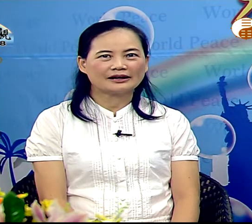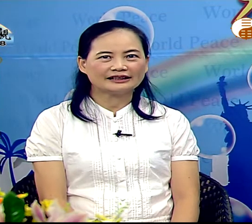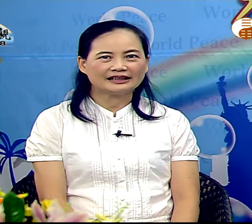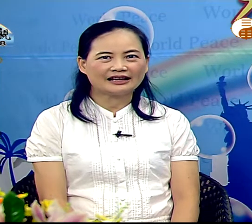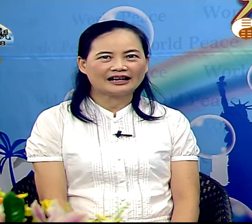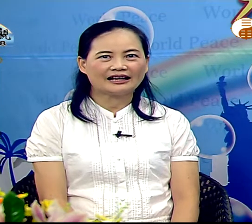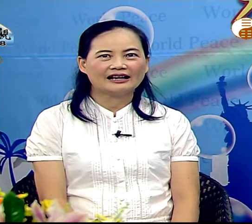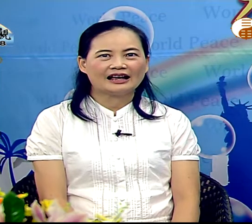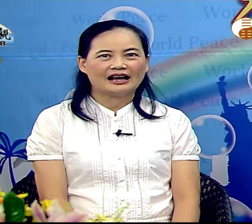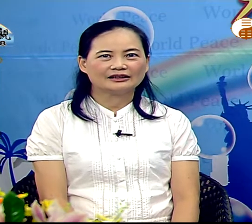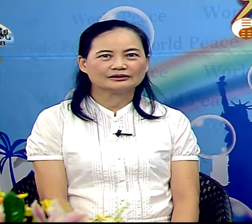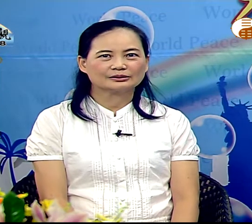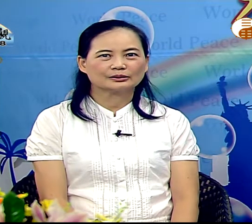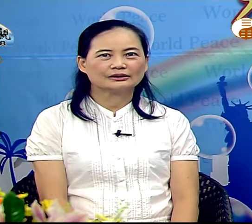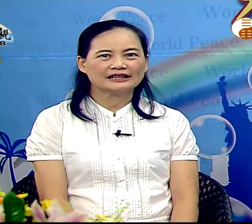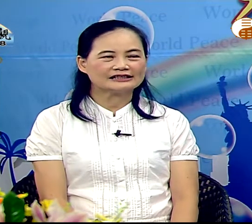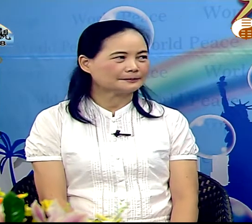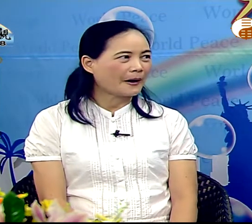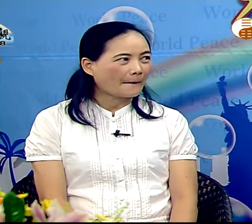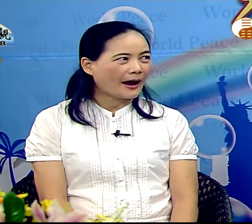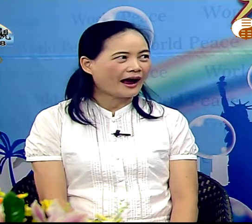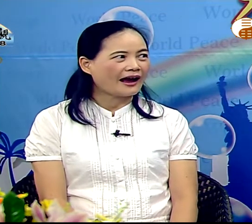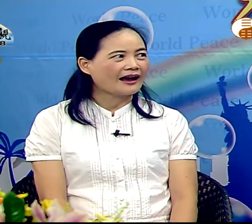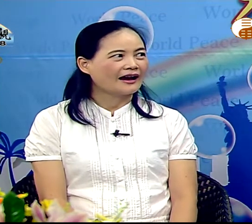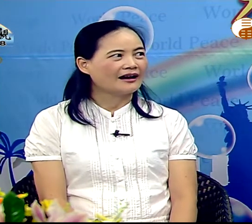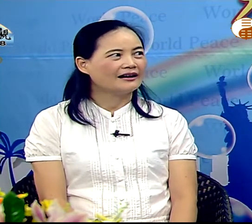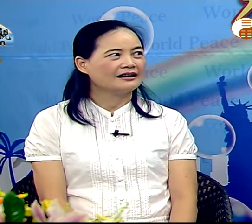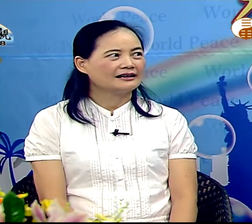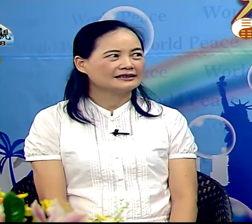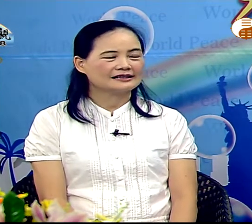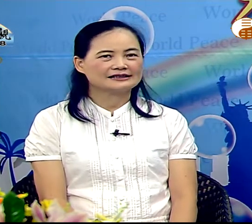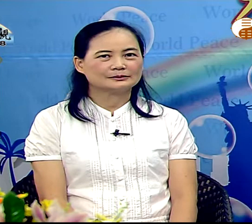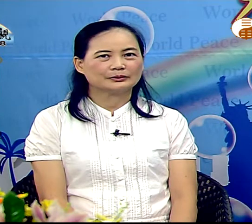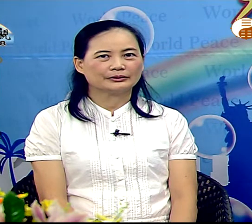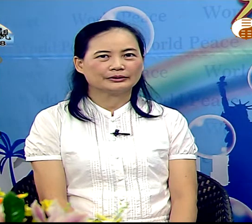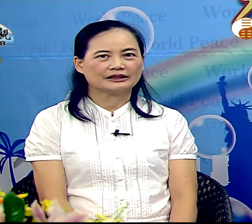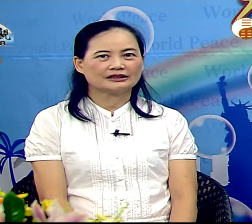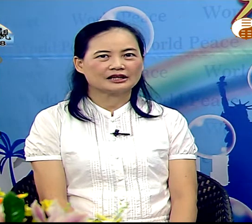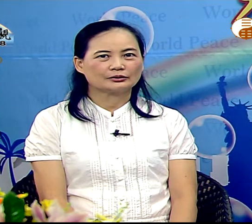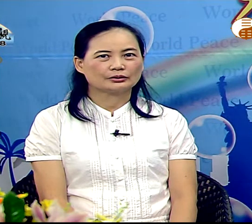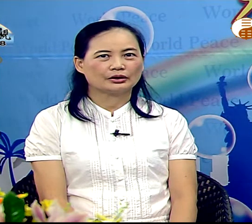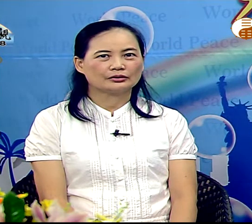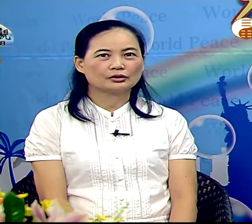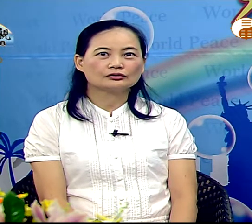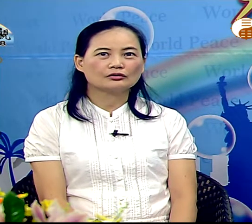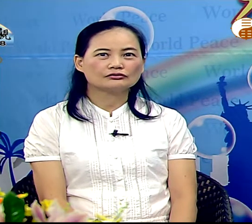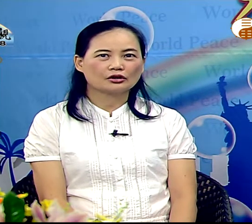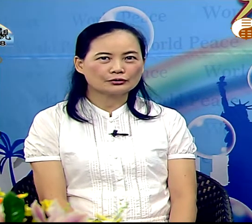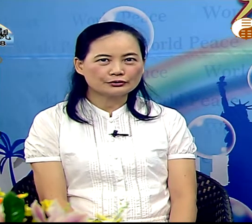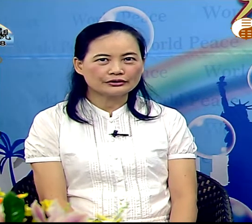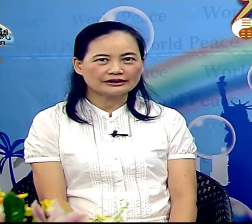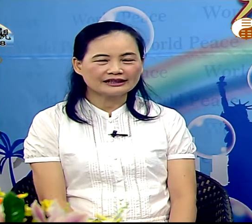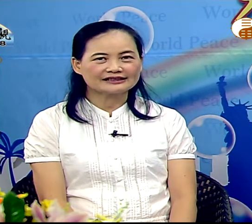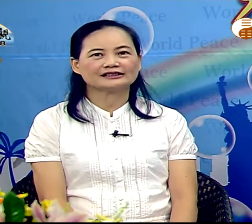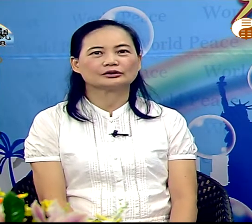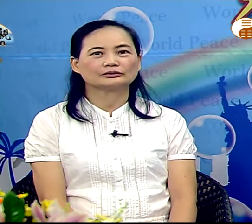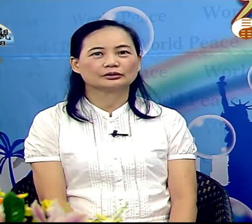页啦，还有说电子报啊，甚至我有一个叫做中聪周讯，那这个从中